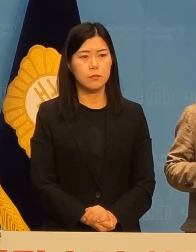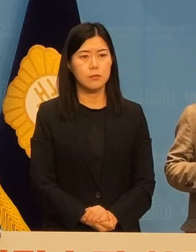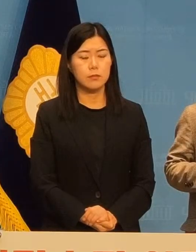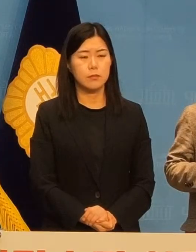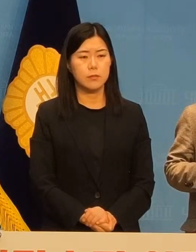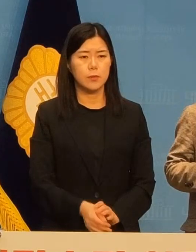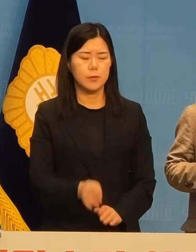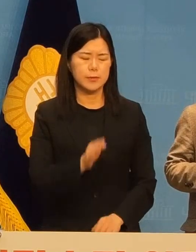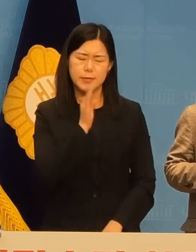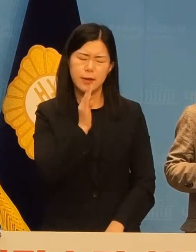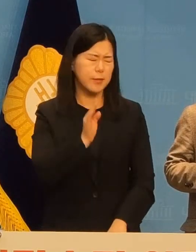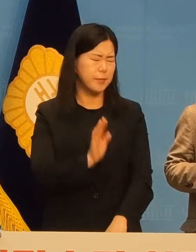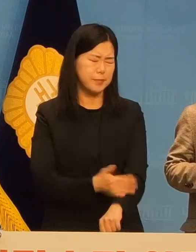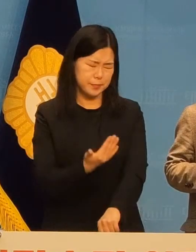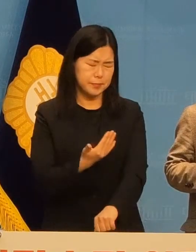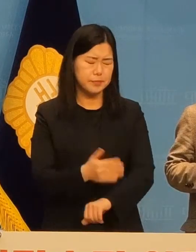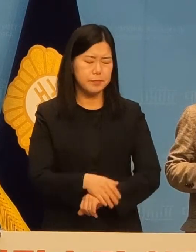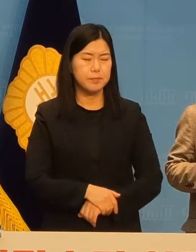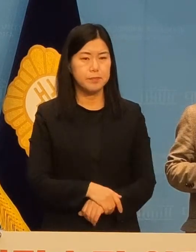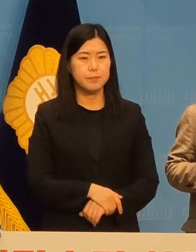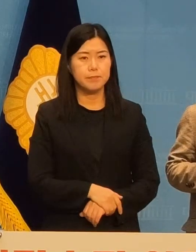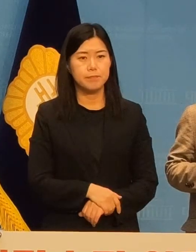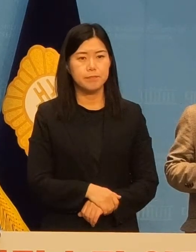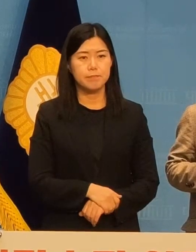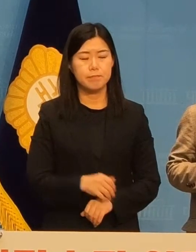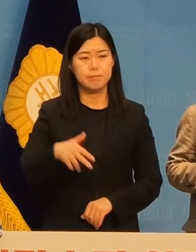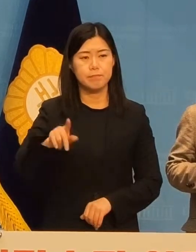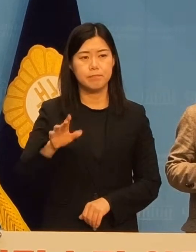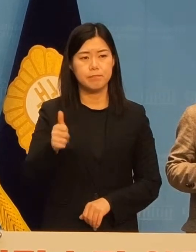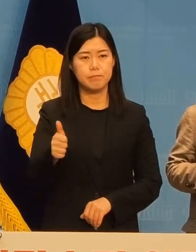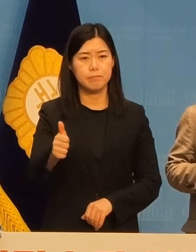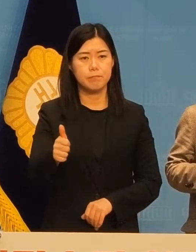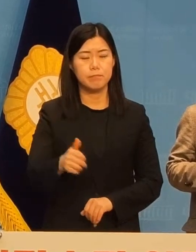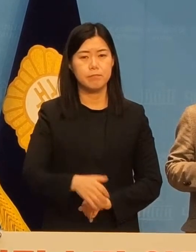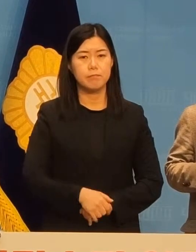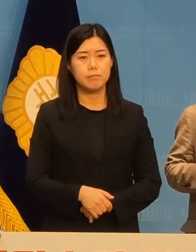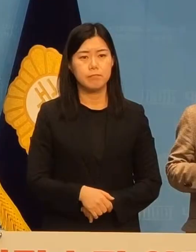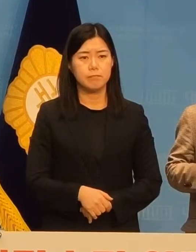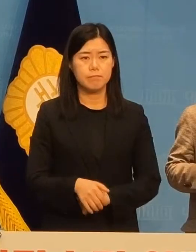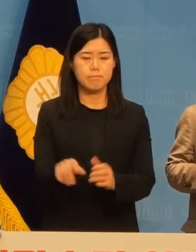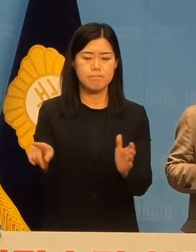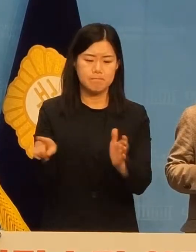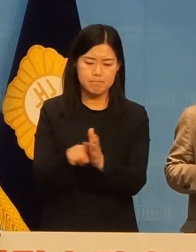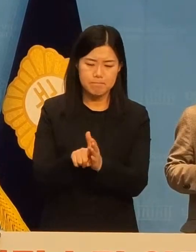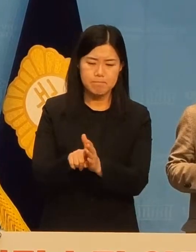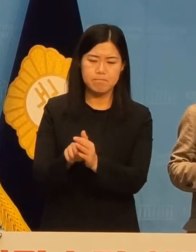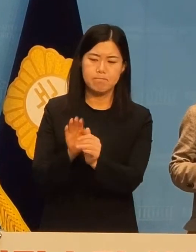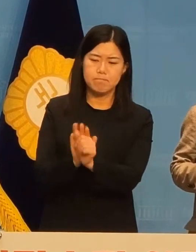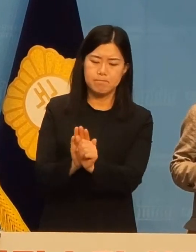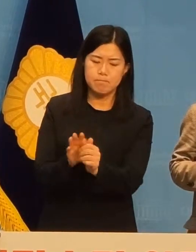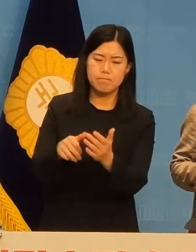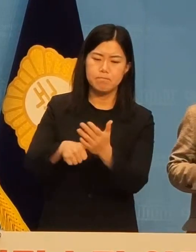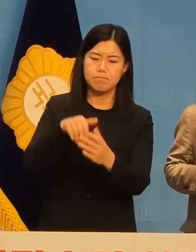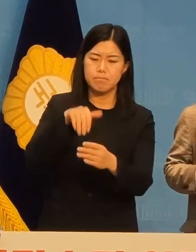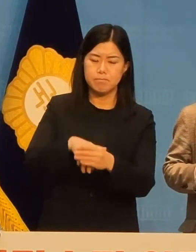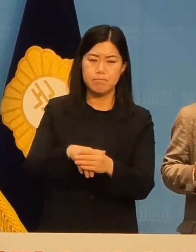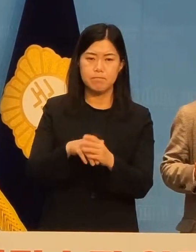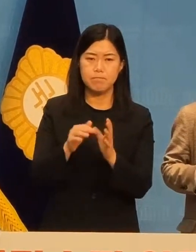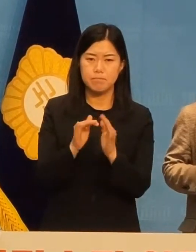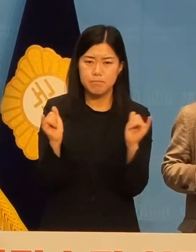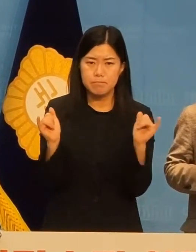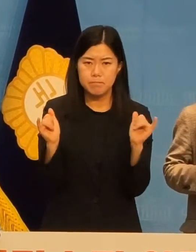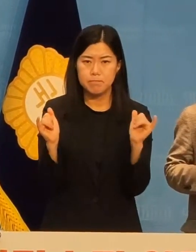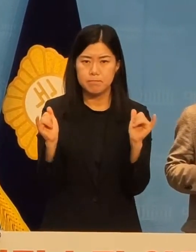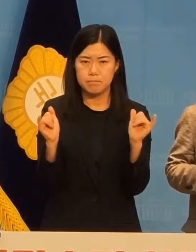분명히 잘못됐습니다. 장동혁 대표를 믿고 지지하고 투표했던 사람들의 목소리를